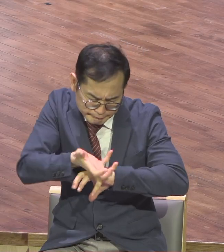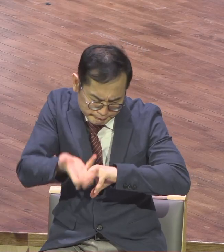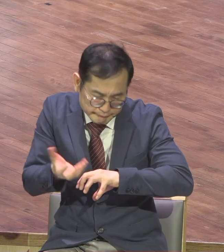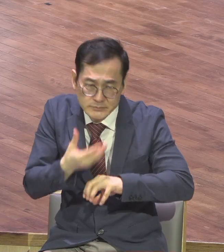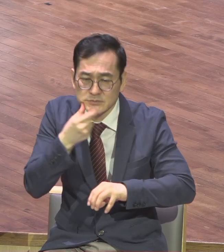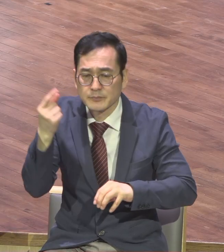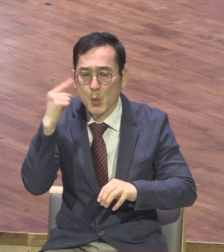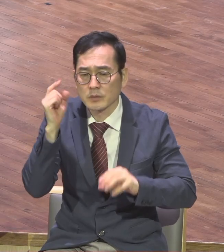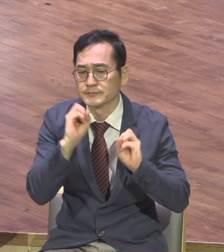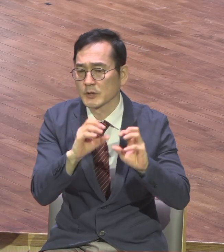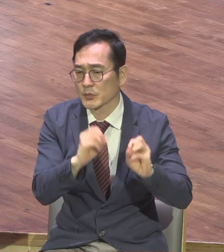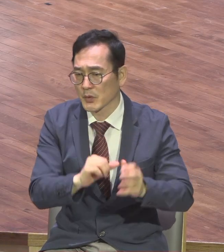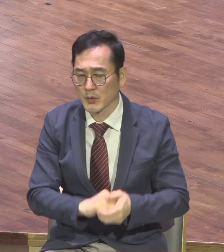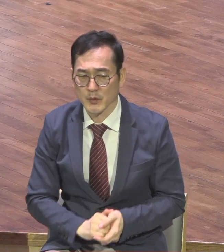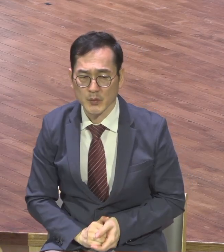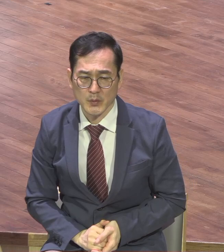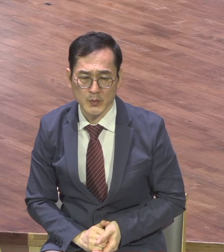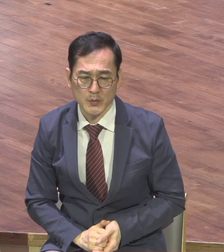성령 인도받고